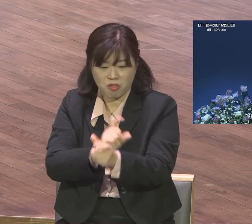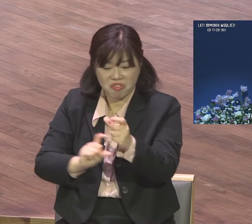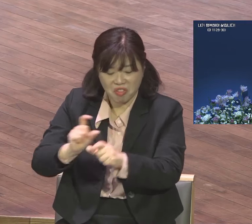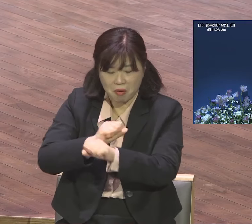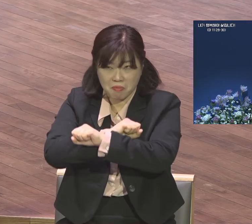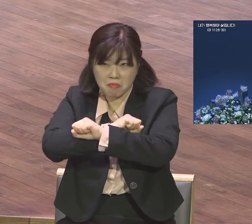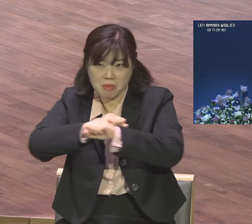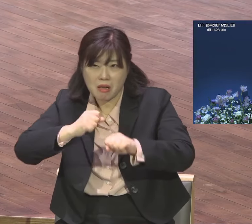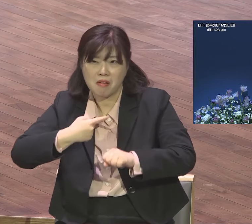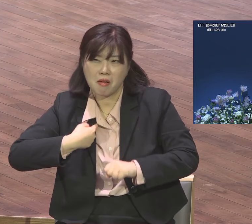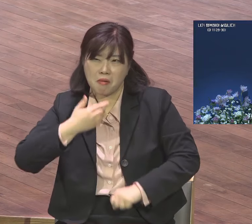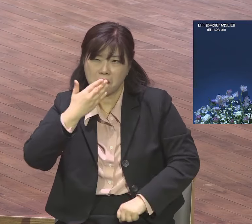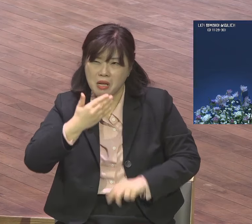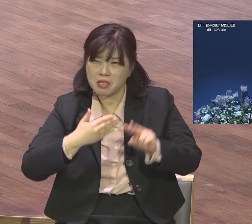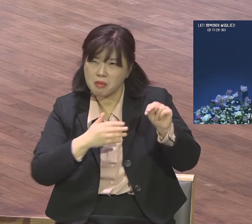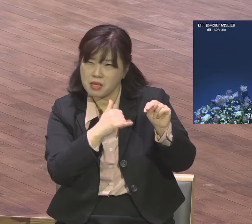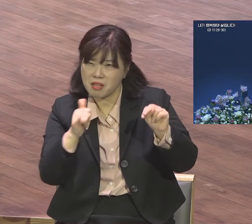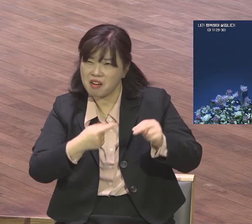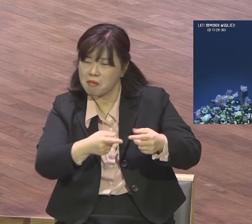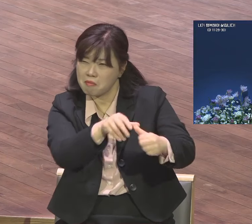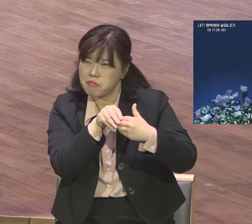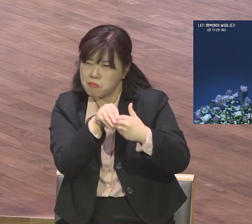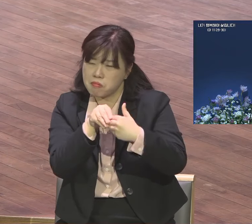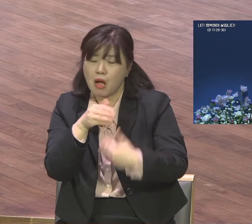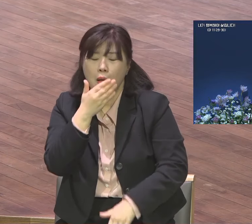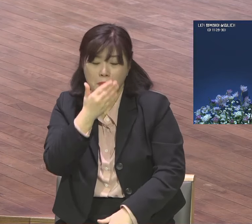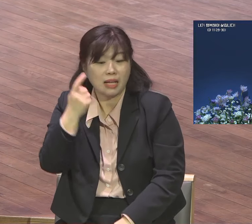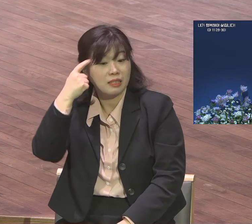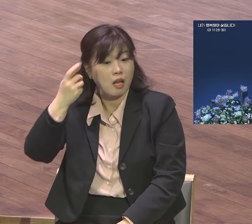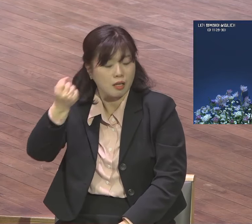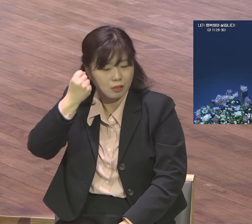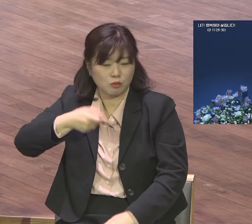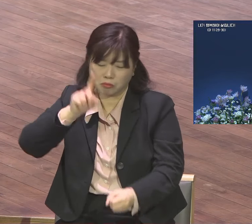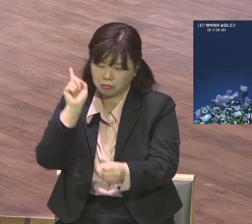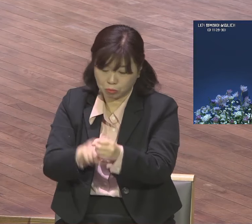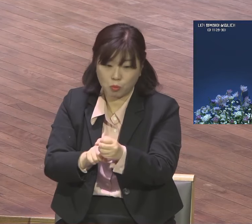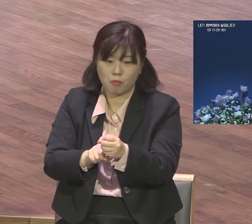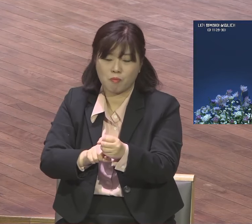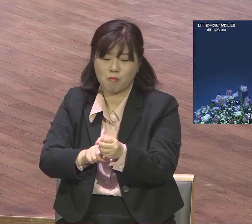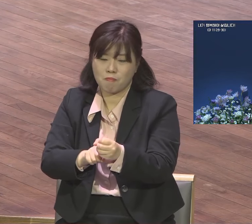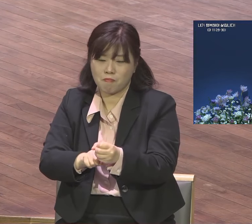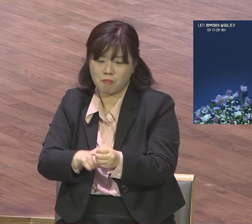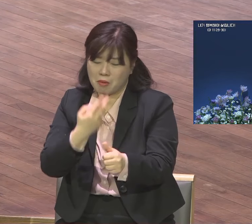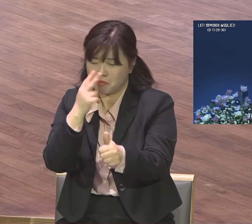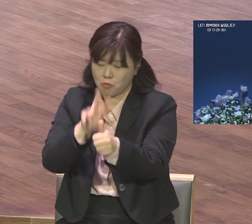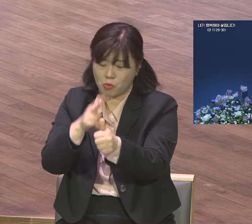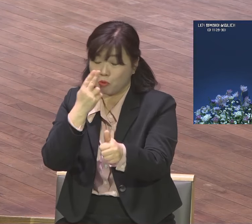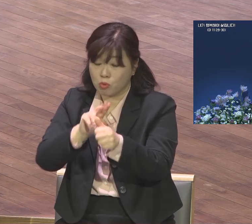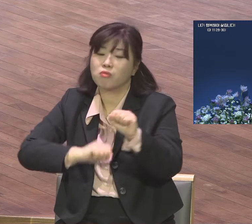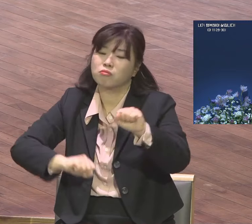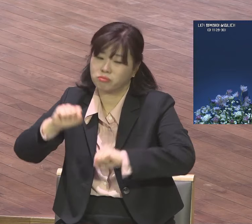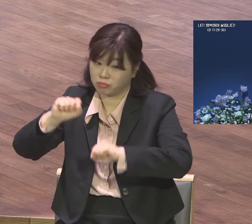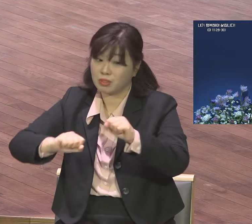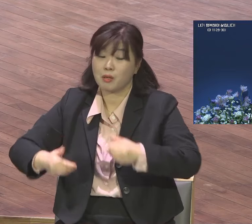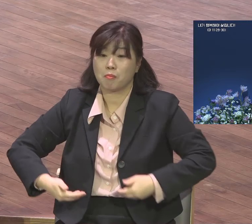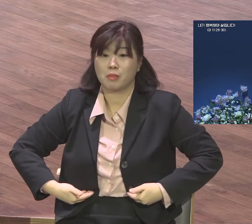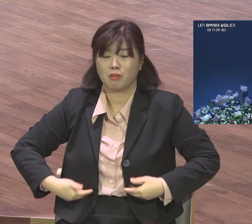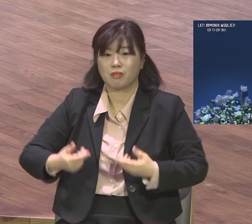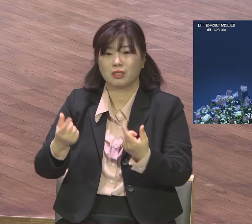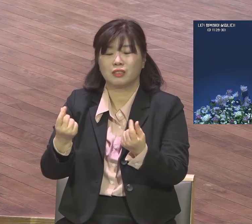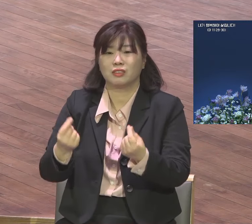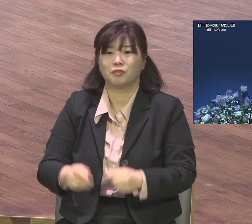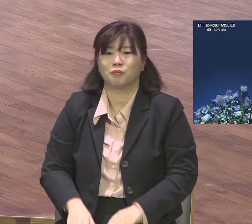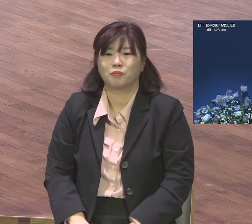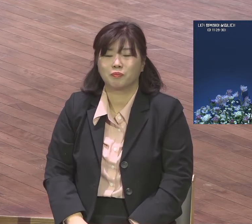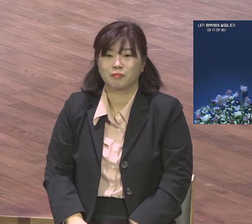기도의 중요한 기독교의 중요한 교리 중 하나가 예정론입니다. 과거에 일부 신학자들은 이